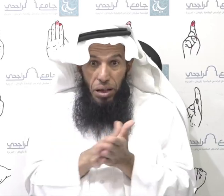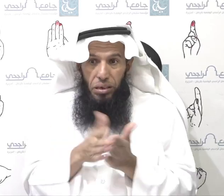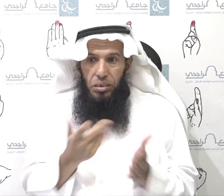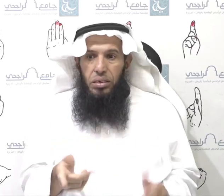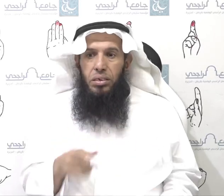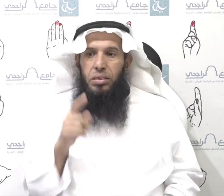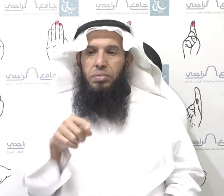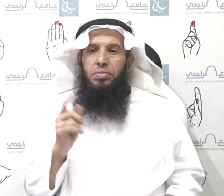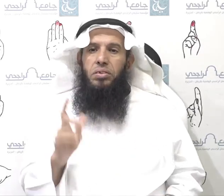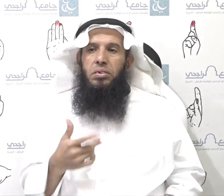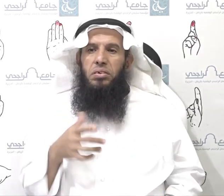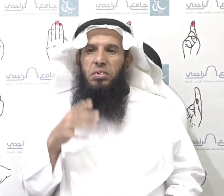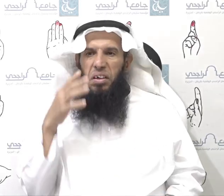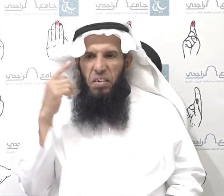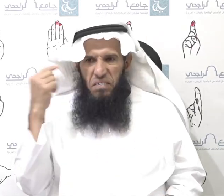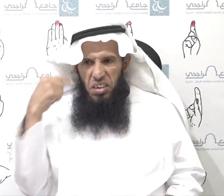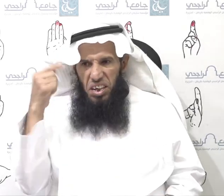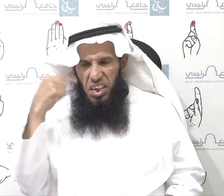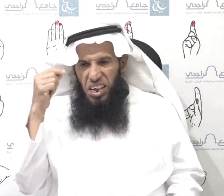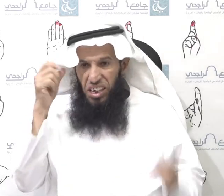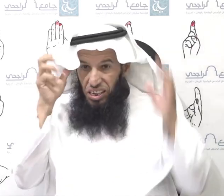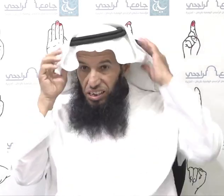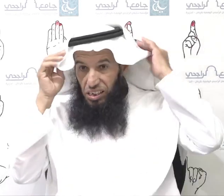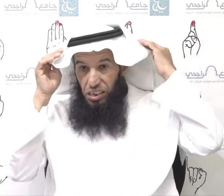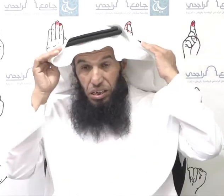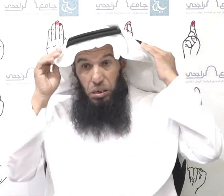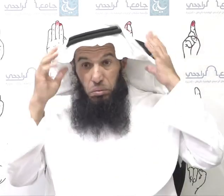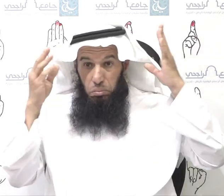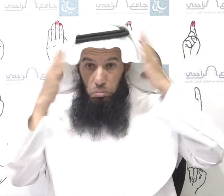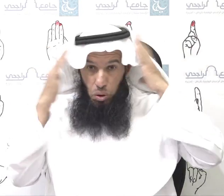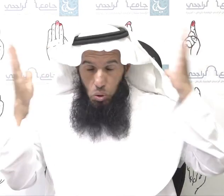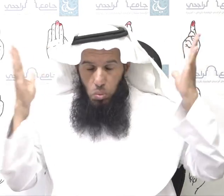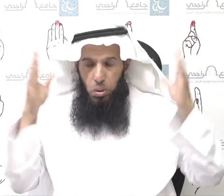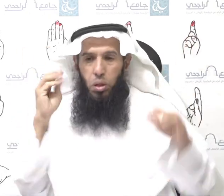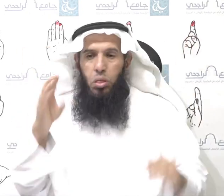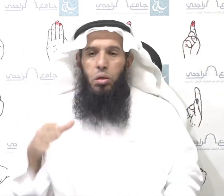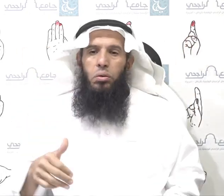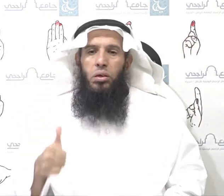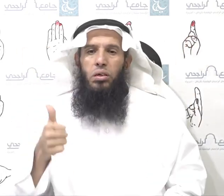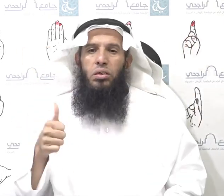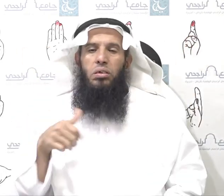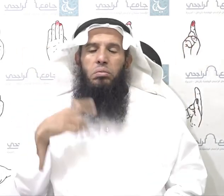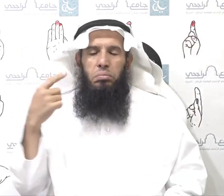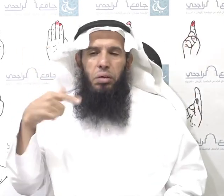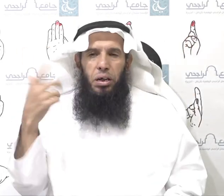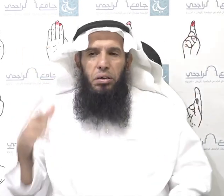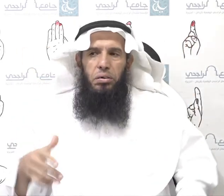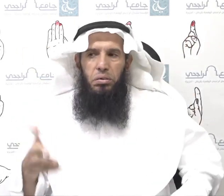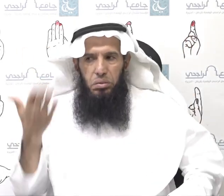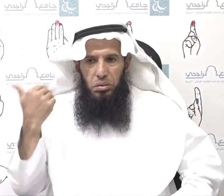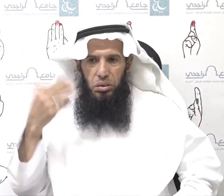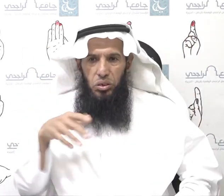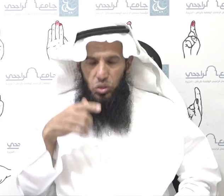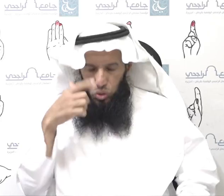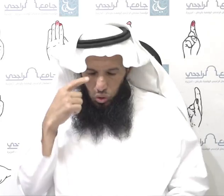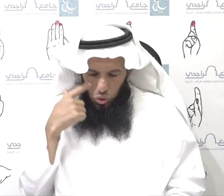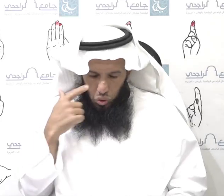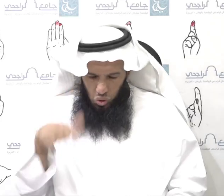الفكرة وهذه المعلومة العظيمة مما مر بهم. فالدنيا لا تستقر على